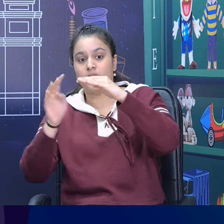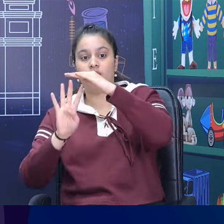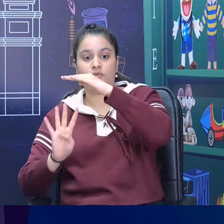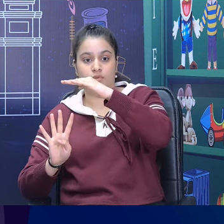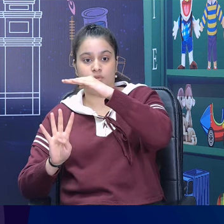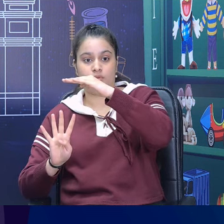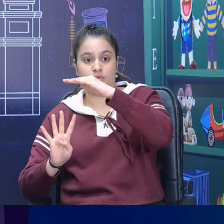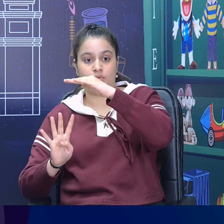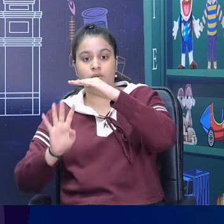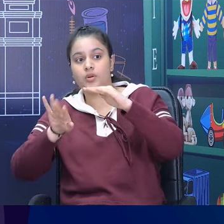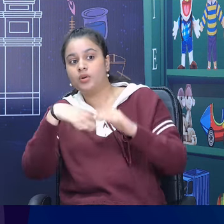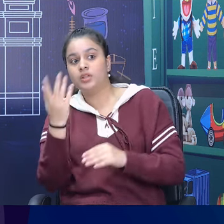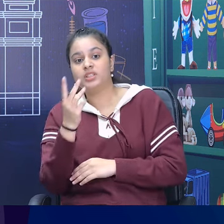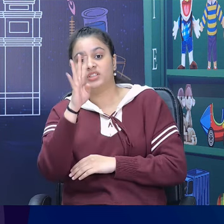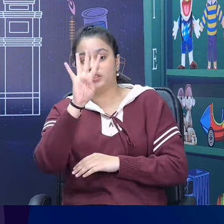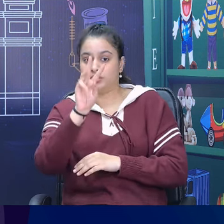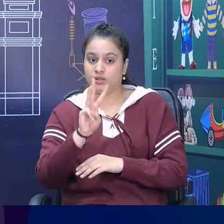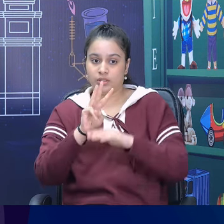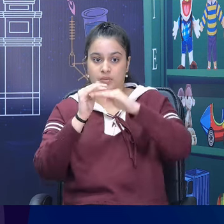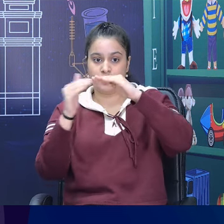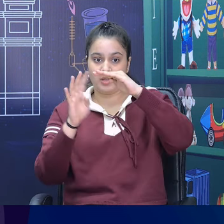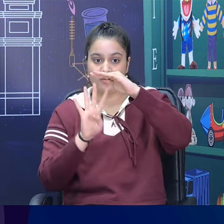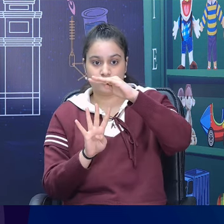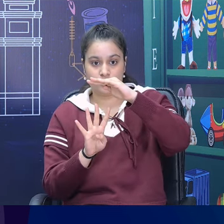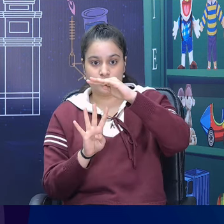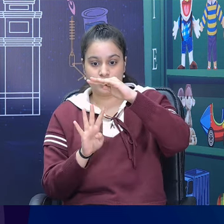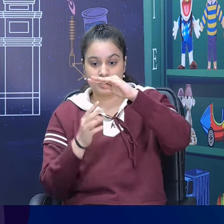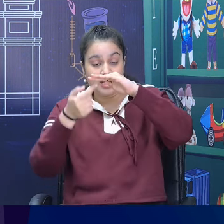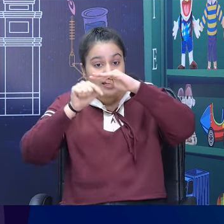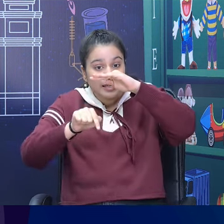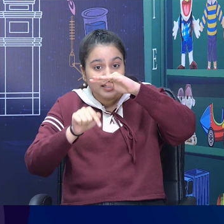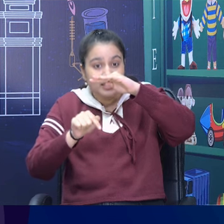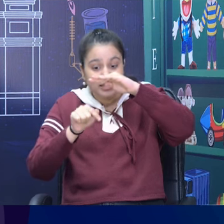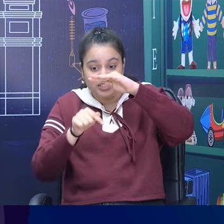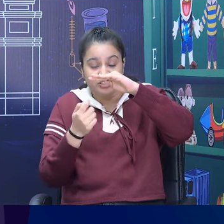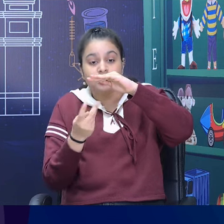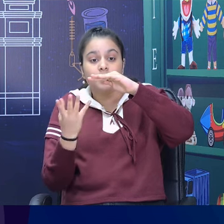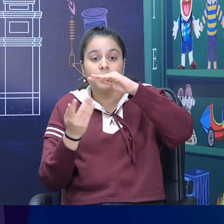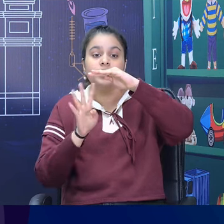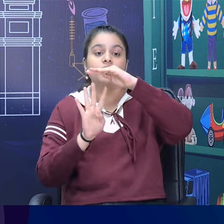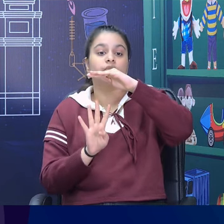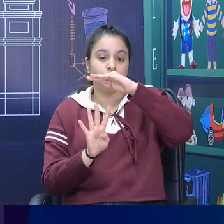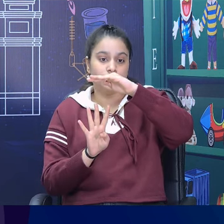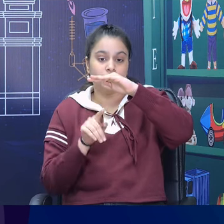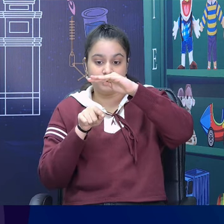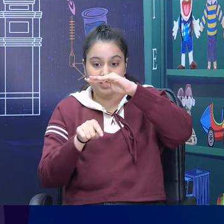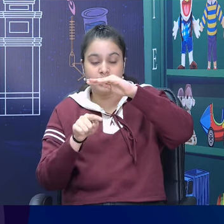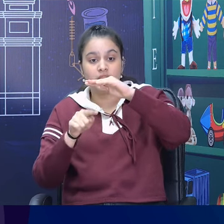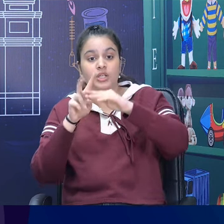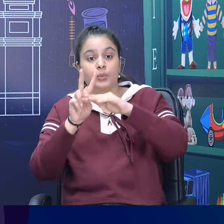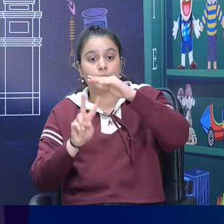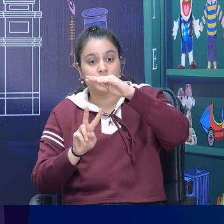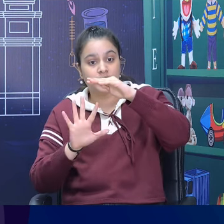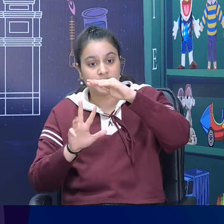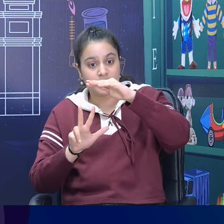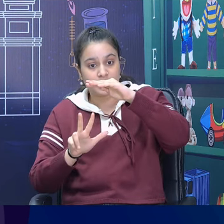सेकंड जो हमारा रेशनल नंबर है 3/4 उसकी मल्टीप्लाई क्योंकि डिनो मिनेट में फर है और वहां पर हमें डिनो मिनेट में 28 करना है तो उसके लिए हमें